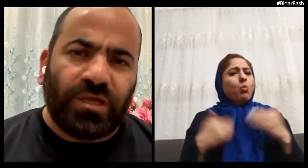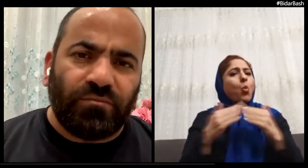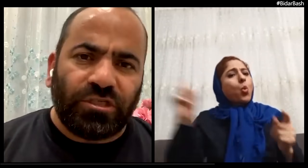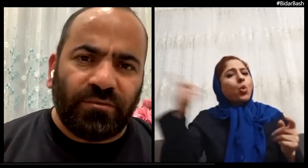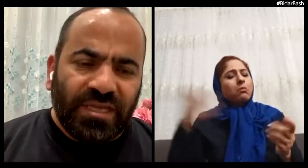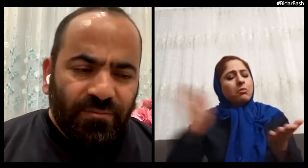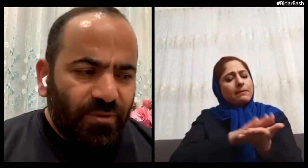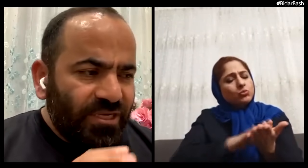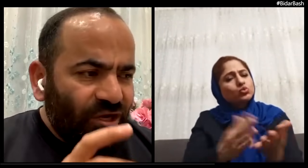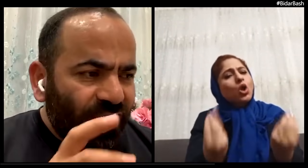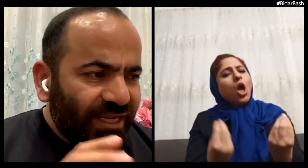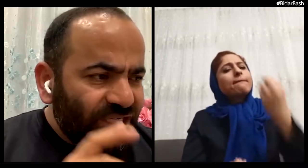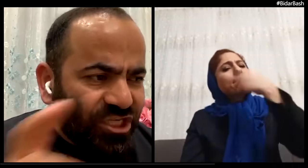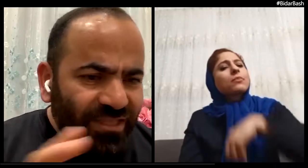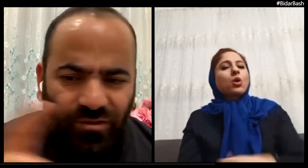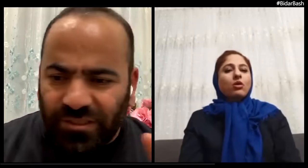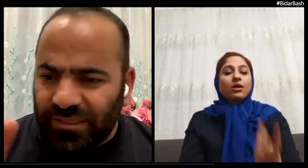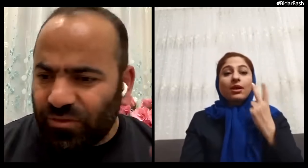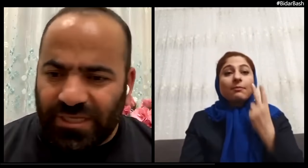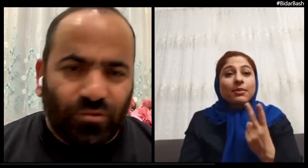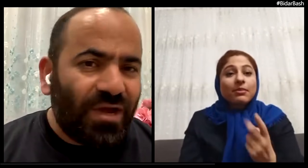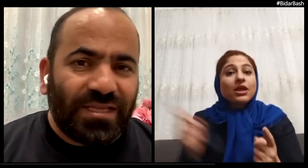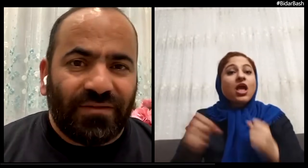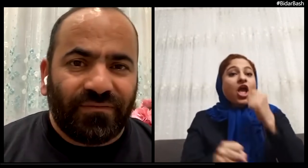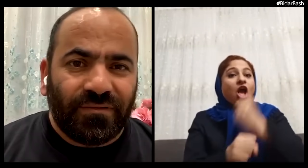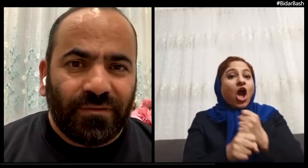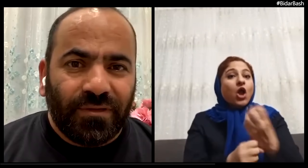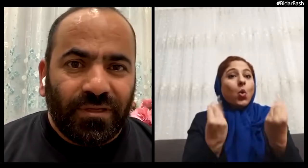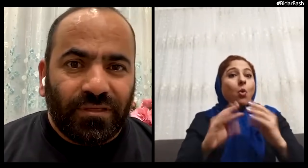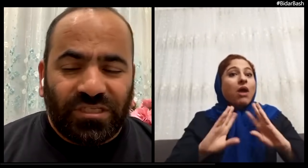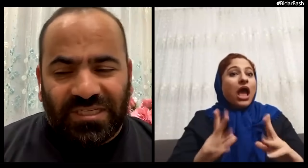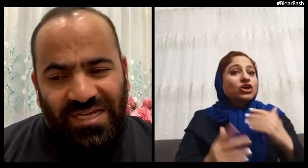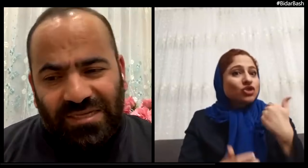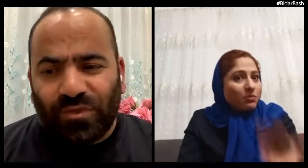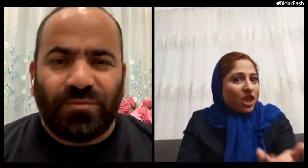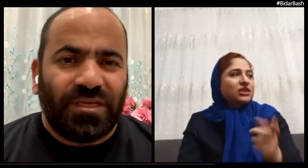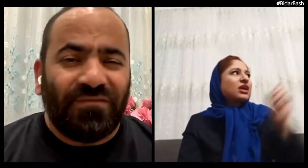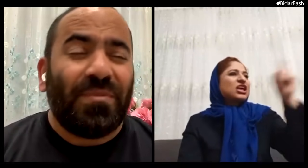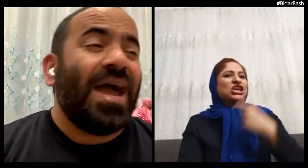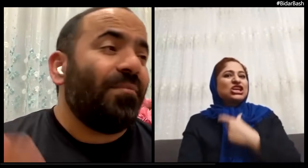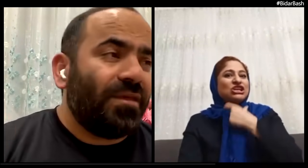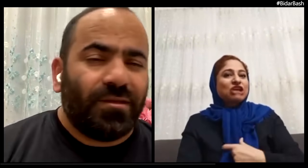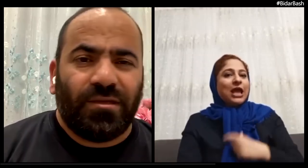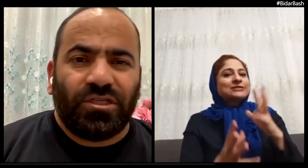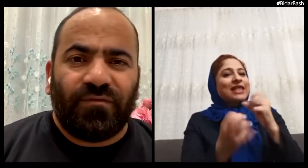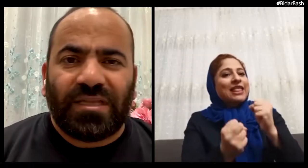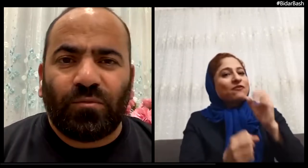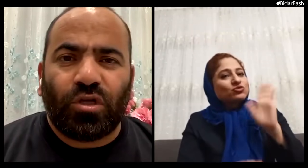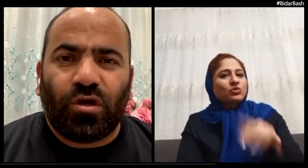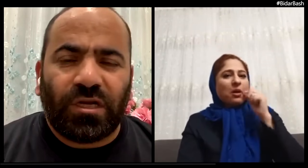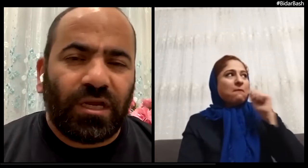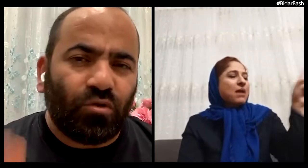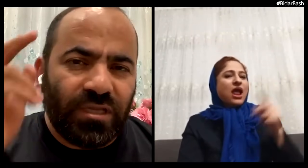رو، ما آدم میشیم. ببین یه کار خیر چند تا تیر زده تو هدف، تازه یه درسم داده به این و به همه که